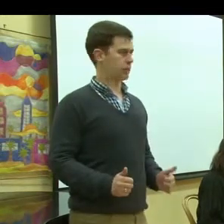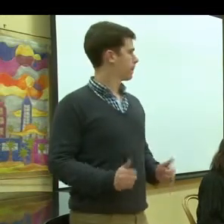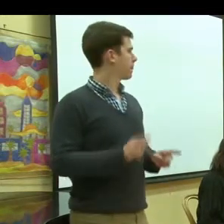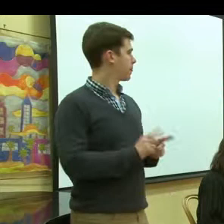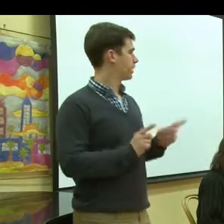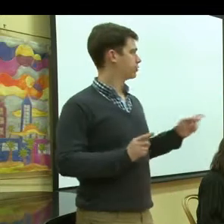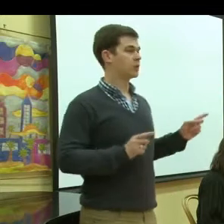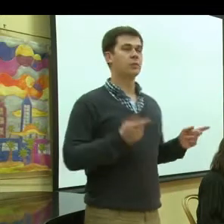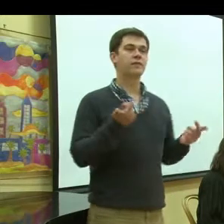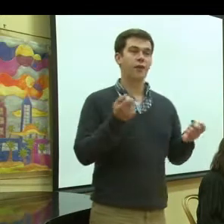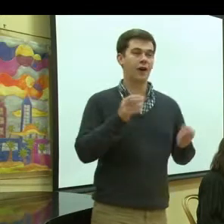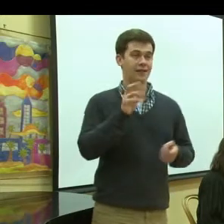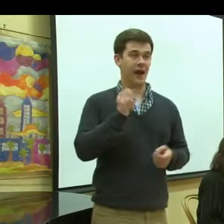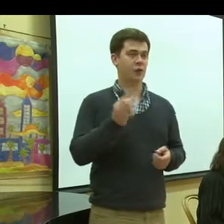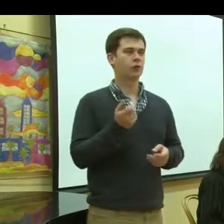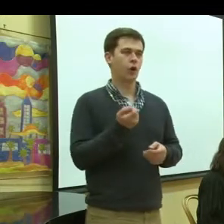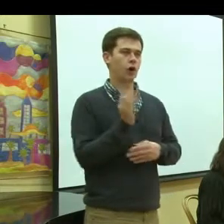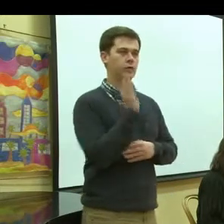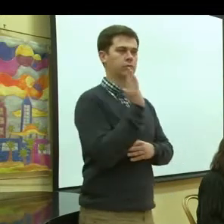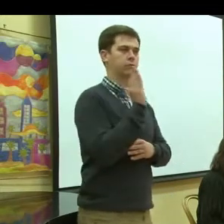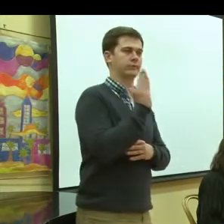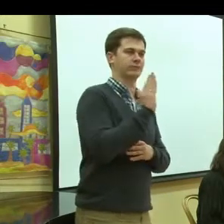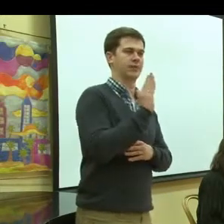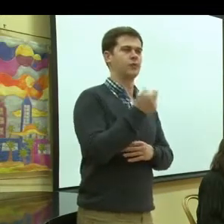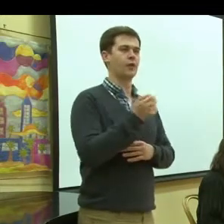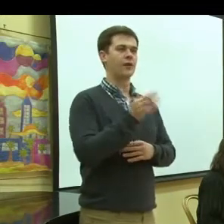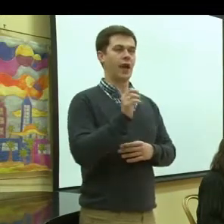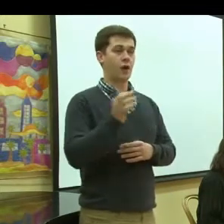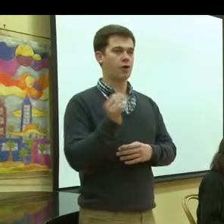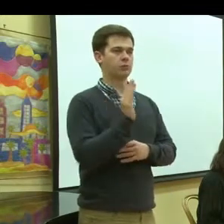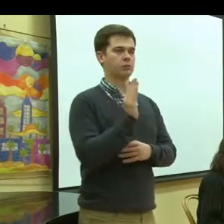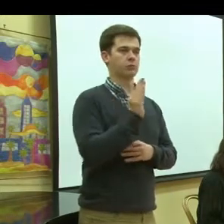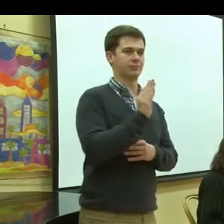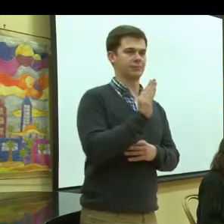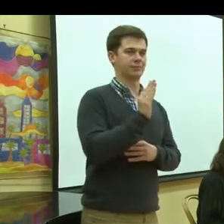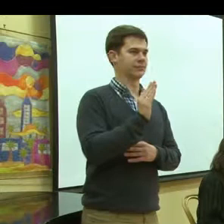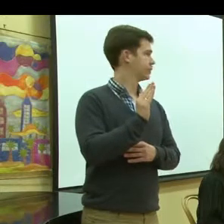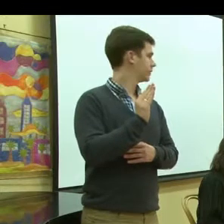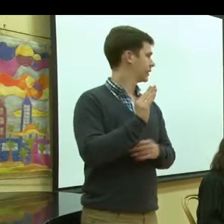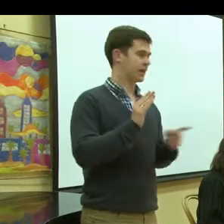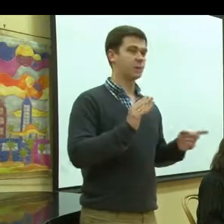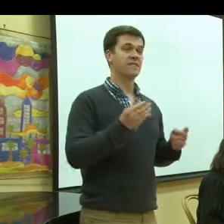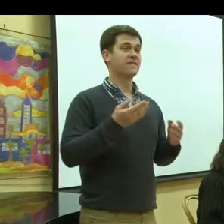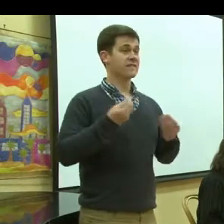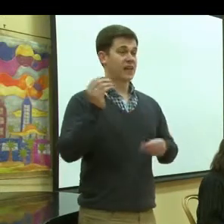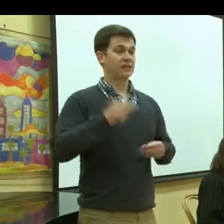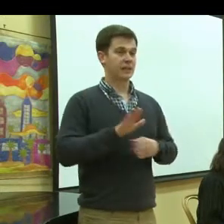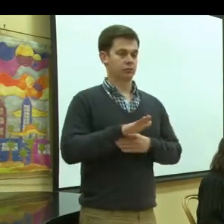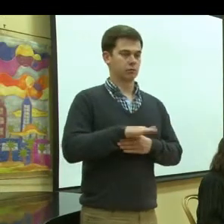teraz pokazuje, jesteśmy troszeczkę pochyleni do przodu i ciężar ciała jest przeniesiony na koniuszki